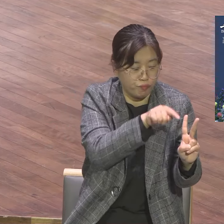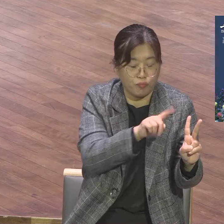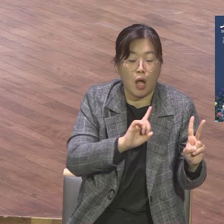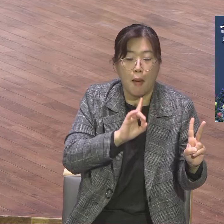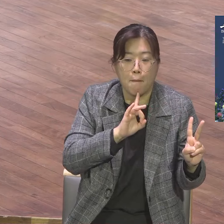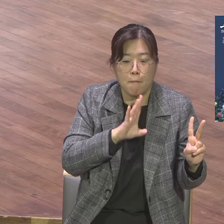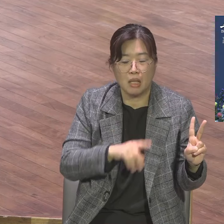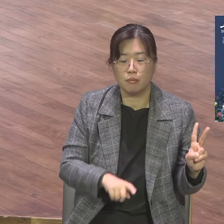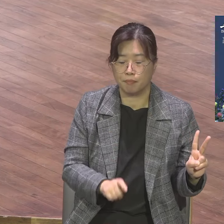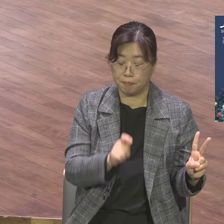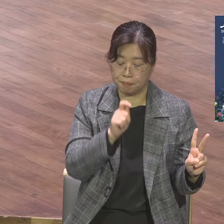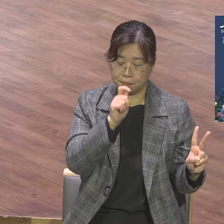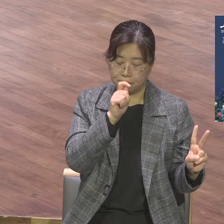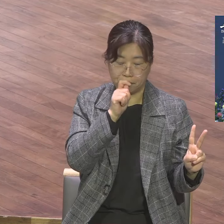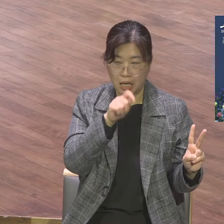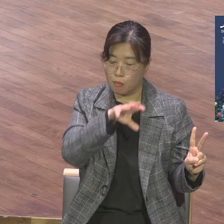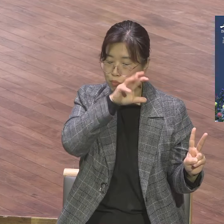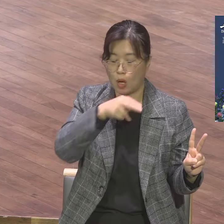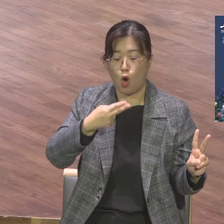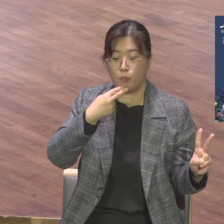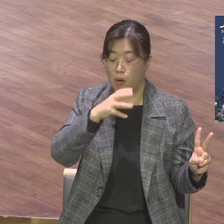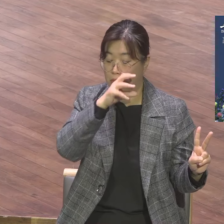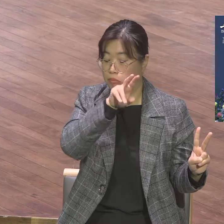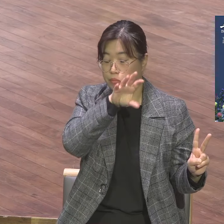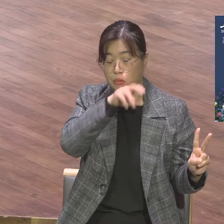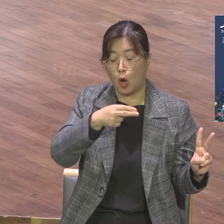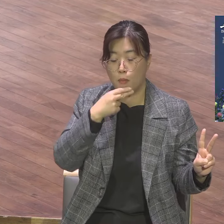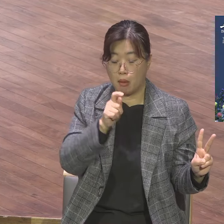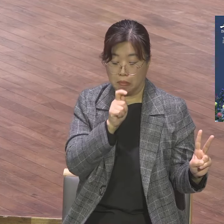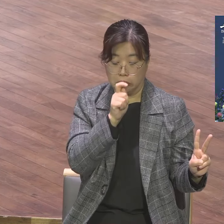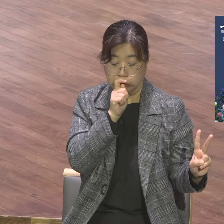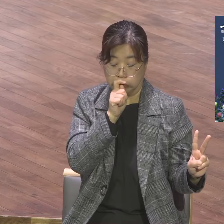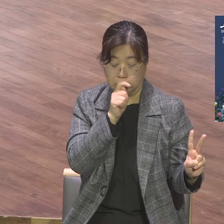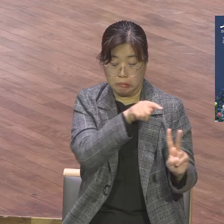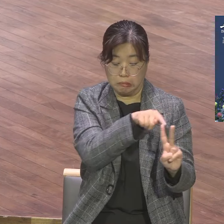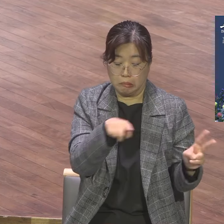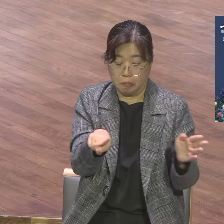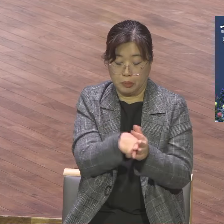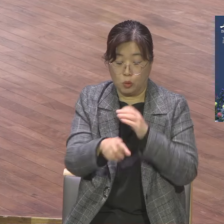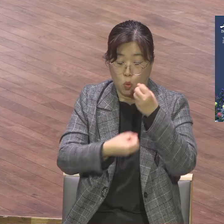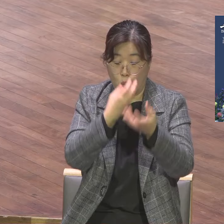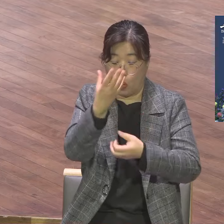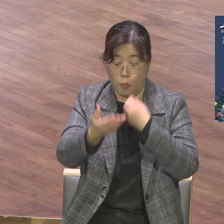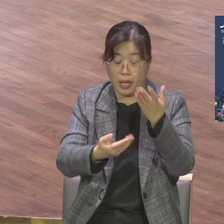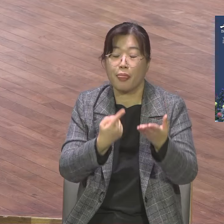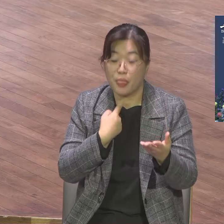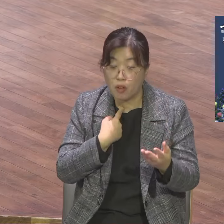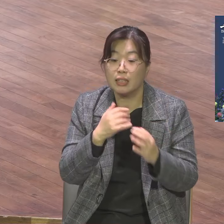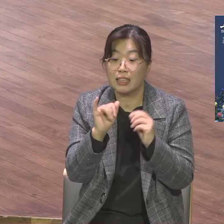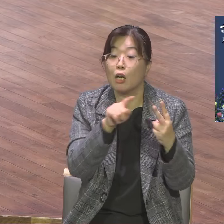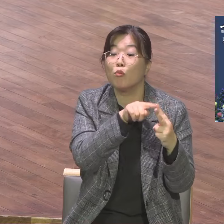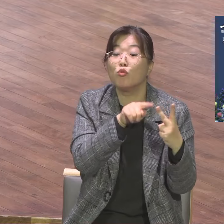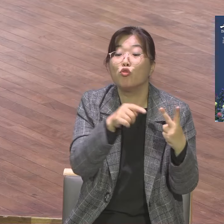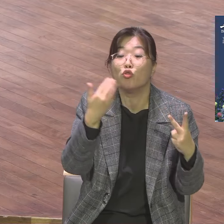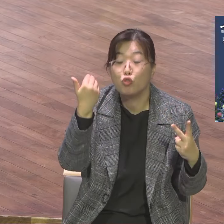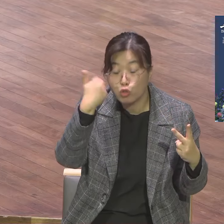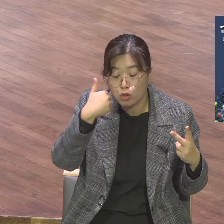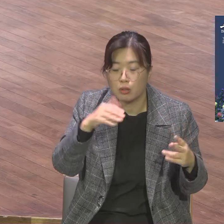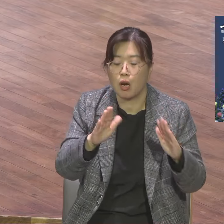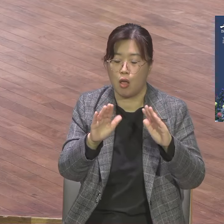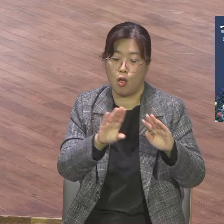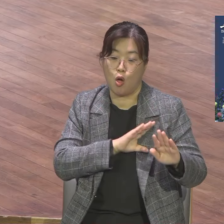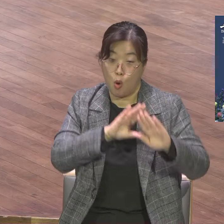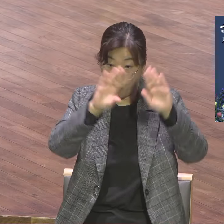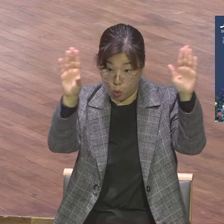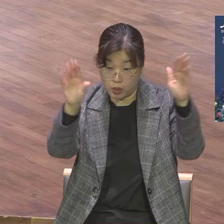적지만은 정반대였어요. 너희는 두려워하지 말고 가만히 있어서 여호와께서 오늘 너희를 위하여 행하시는 구원을